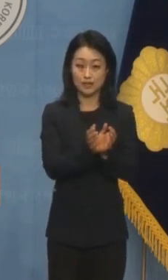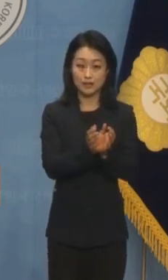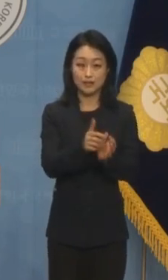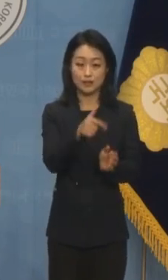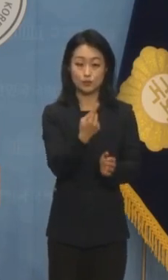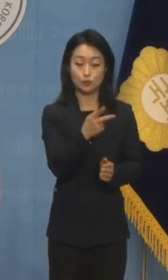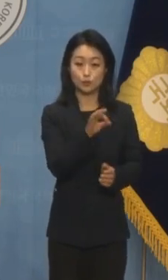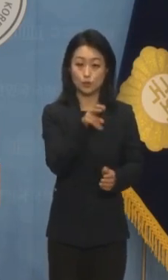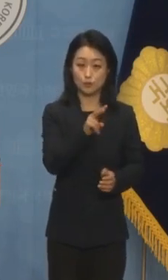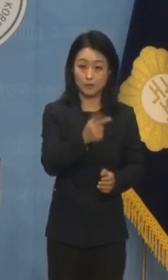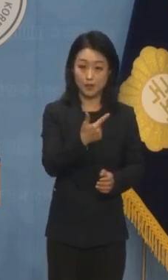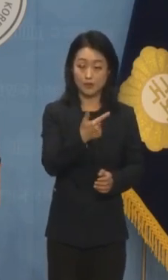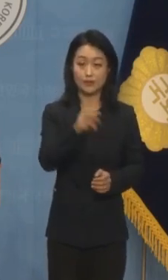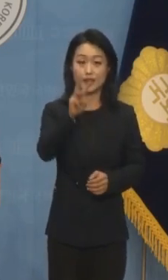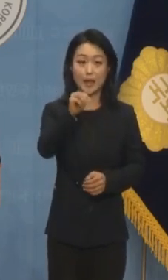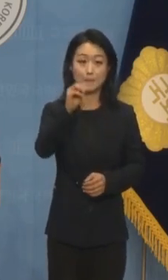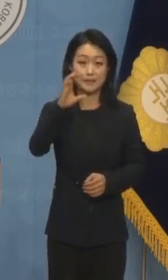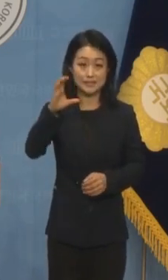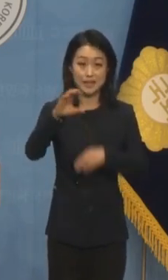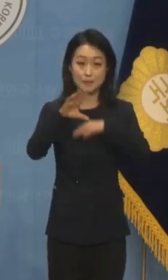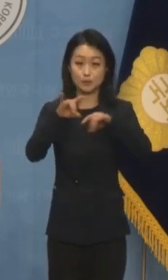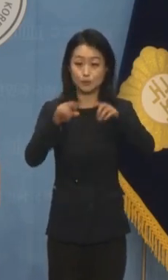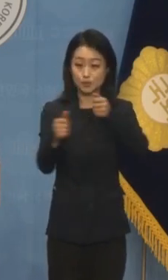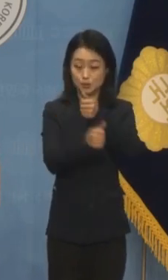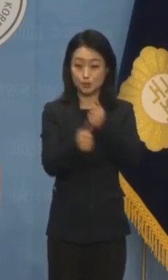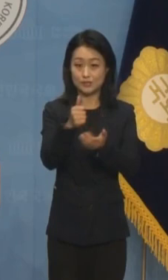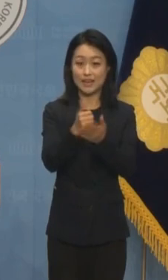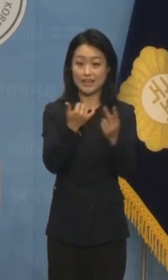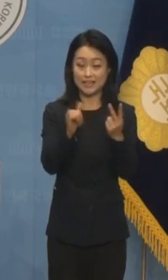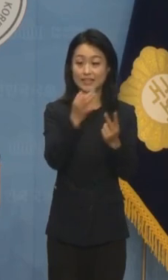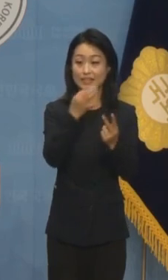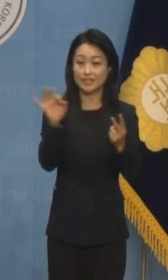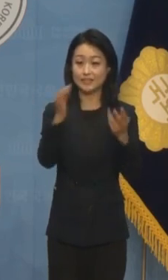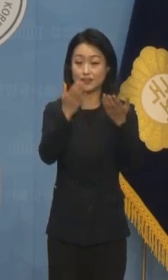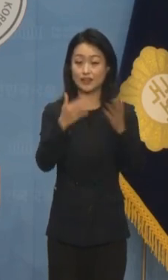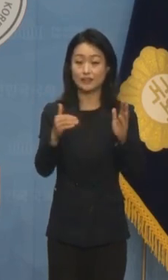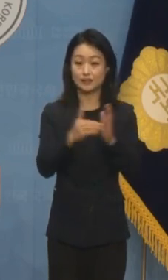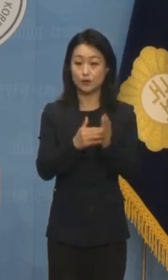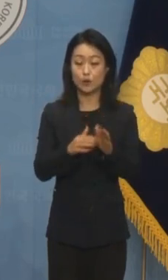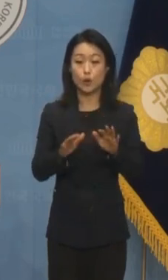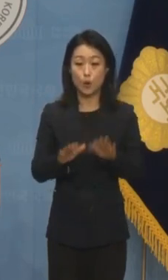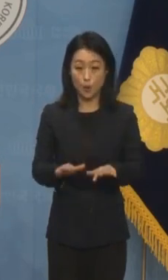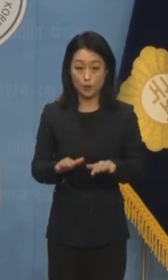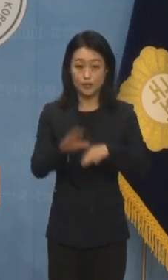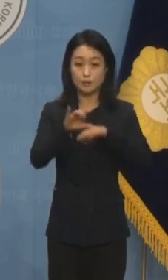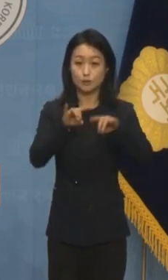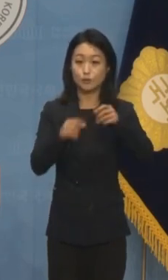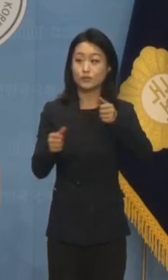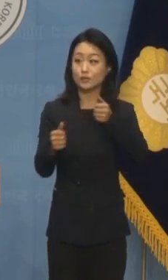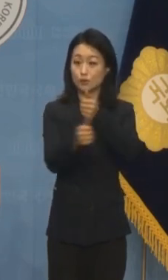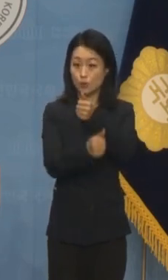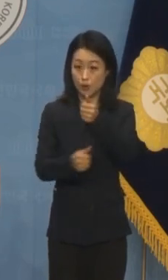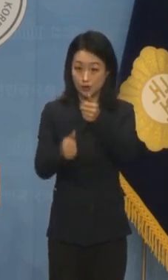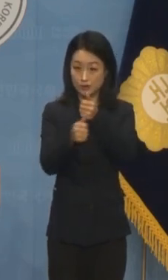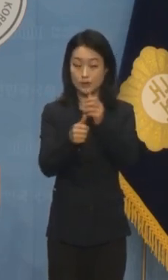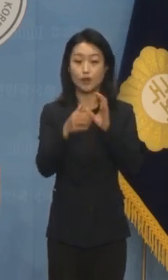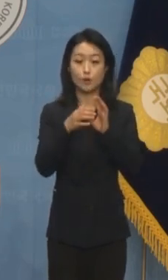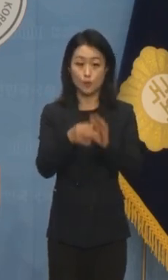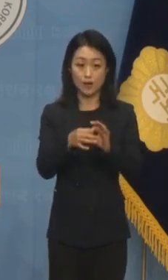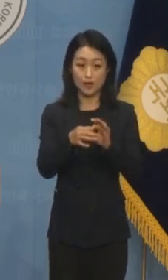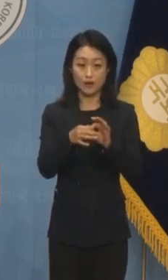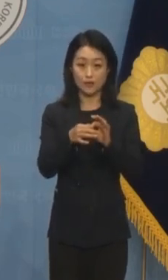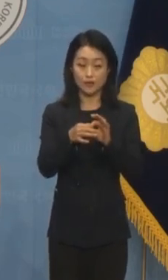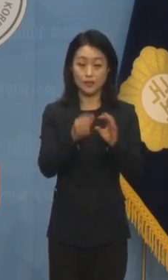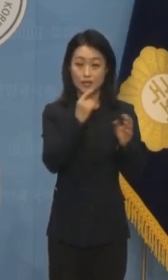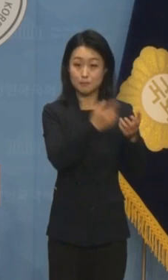론에서 방 2인체제 합법성을 인정한 것입니다 오늘은 방 2인 관련 민주당 노정민